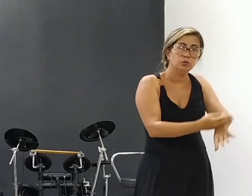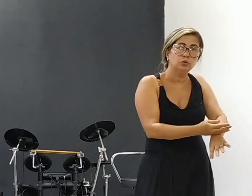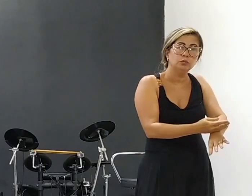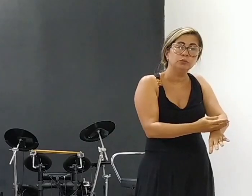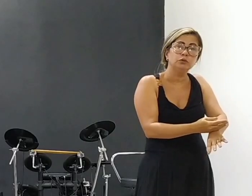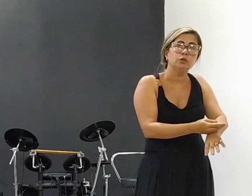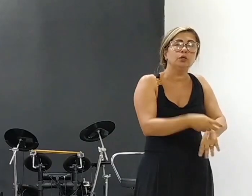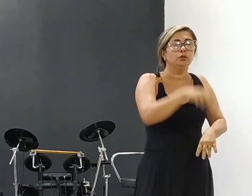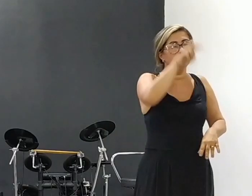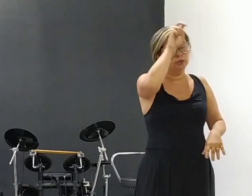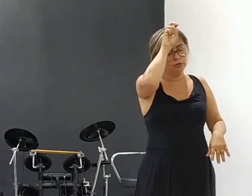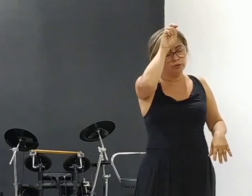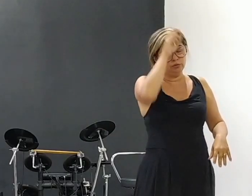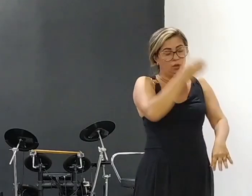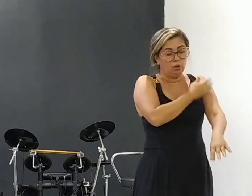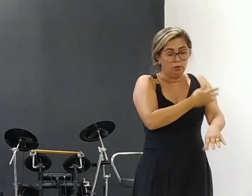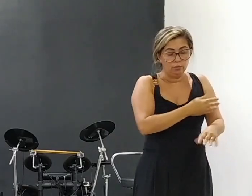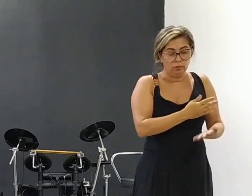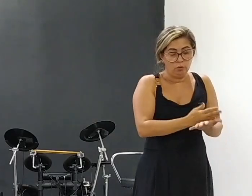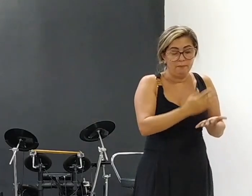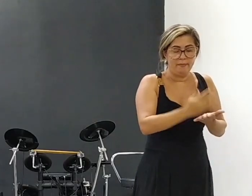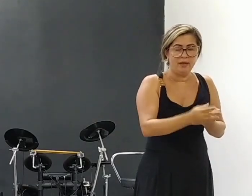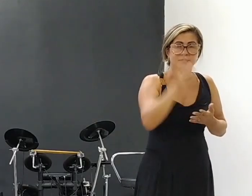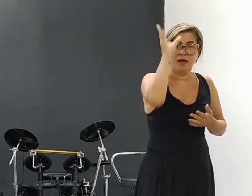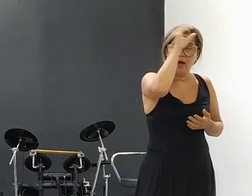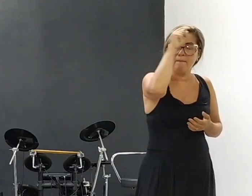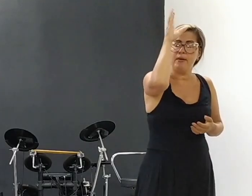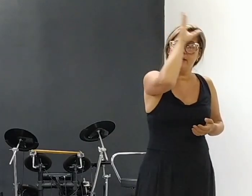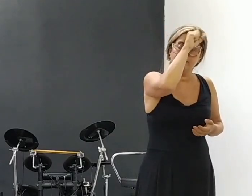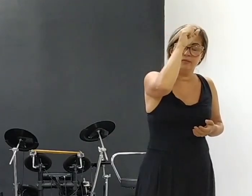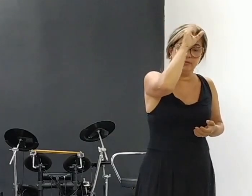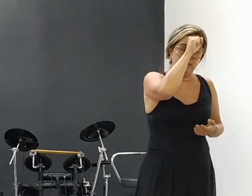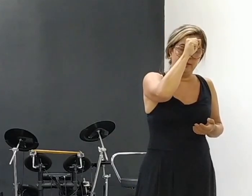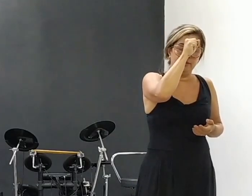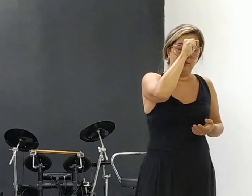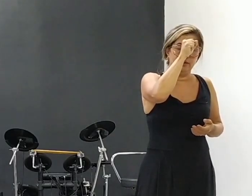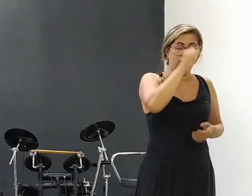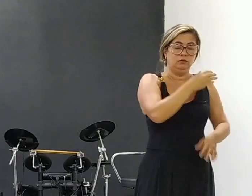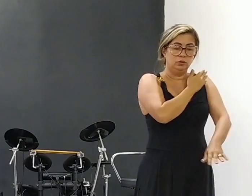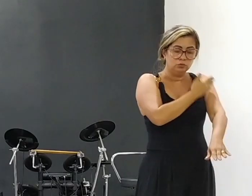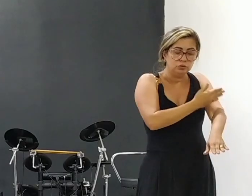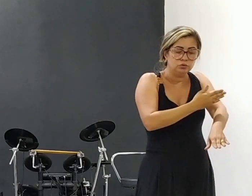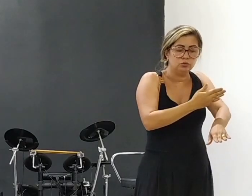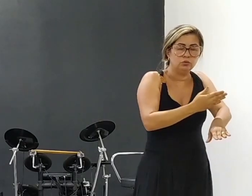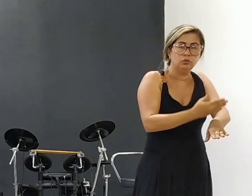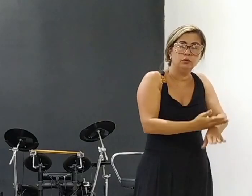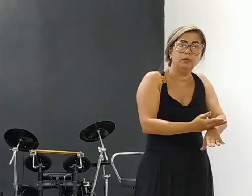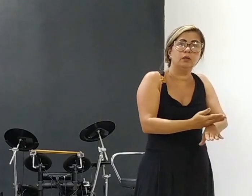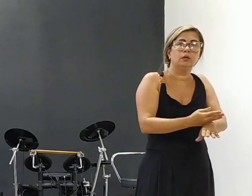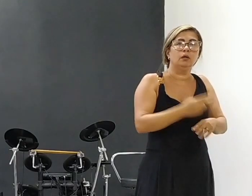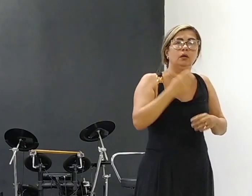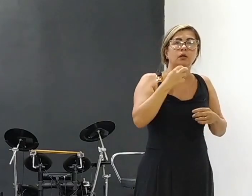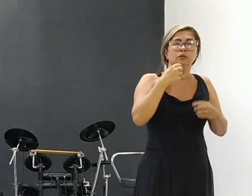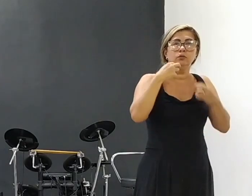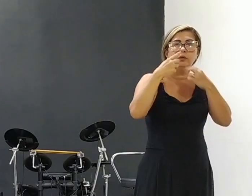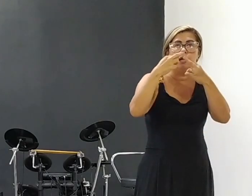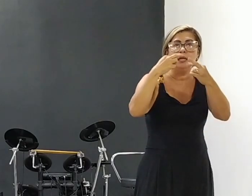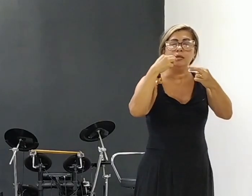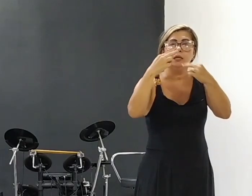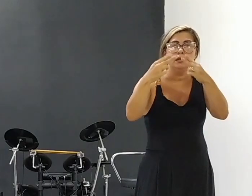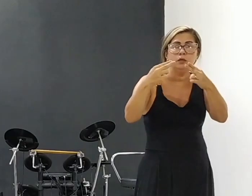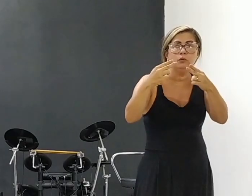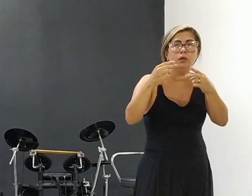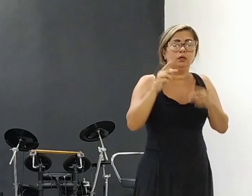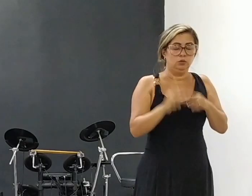Egito. Ele começa ali então a aprender toda a cultura, toda a ciência, toda a língua, toda a arte